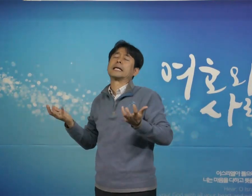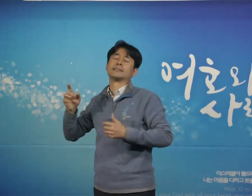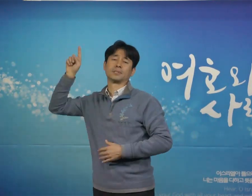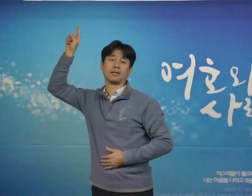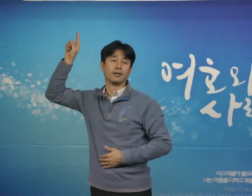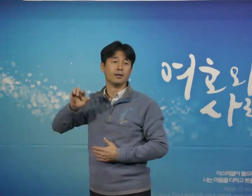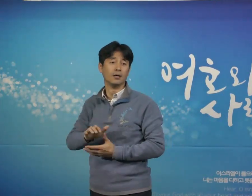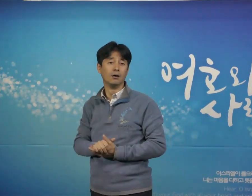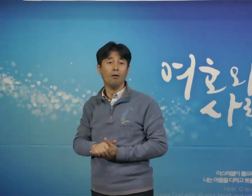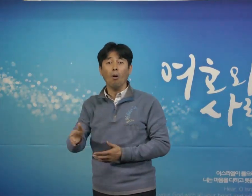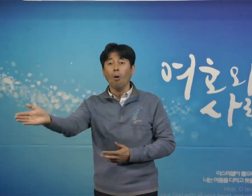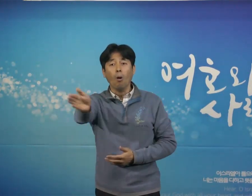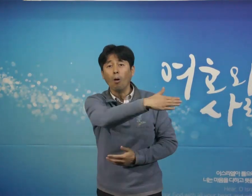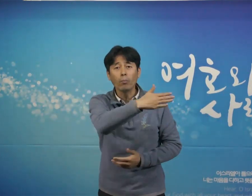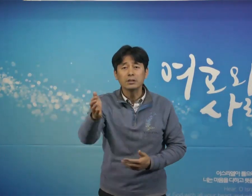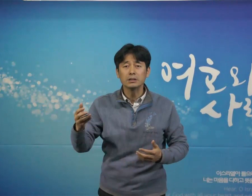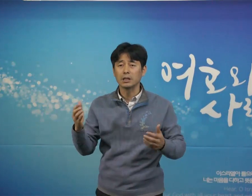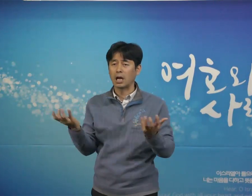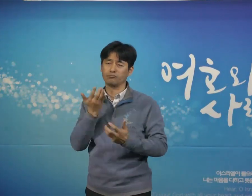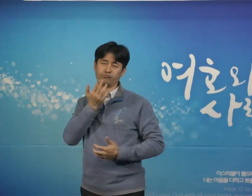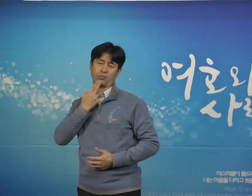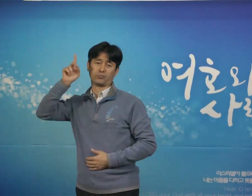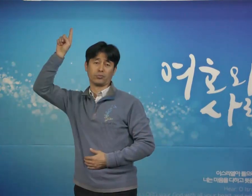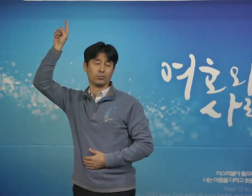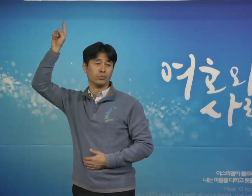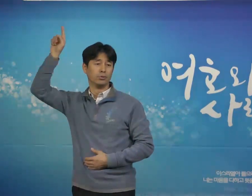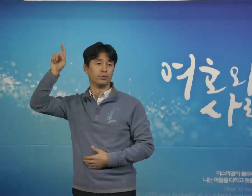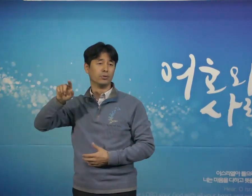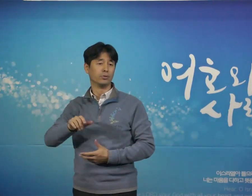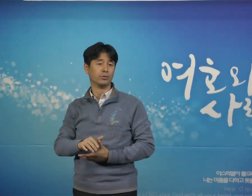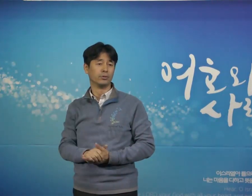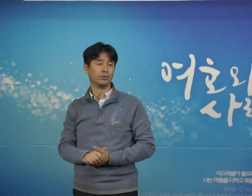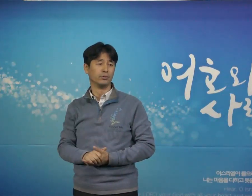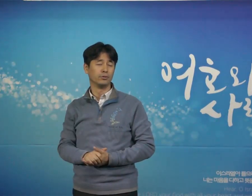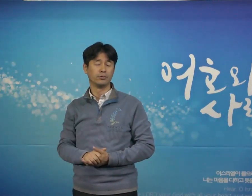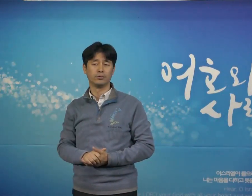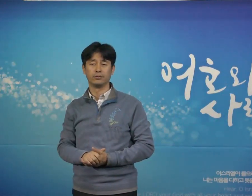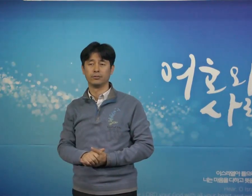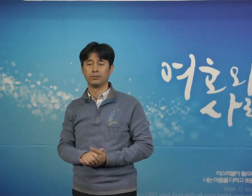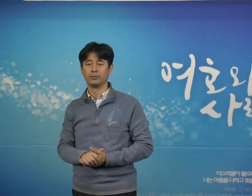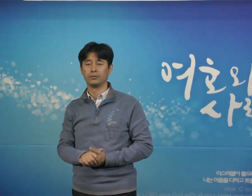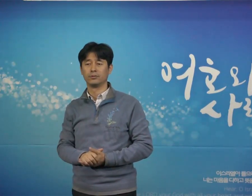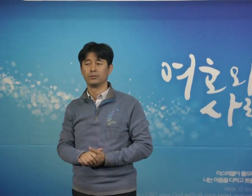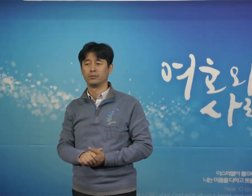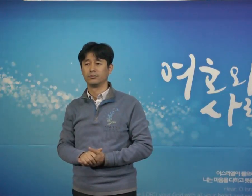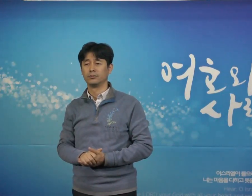사용하십니다. 하나님께서 여러분들이 없으면 그 일을 행하시기 어렵죠.